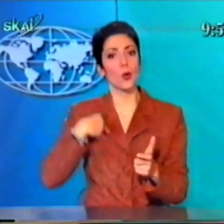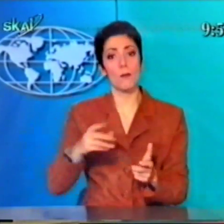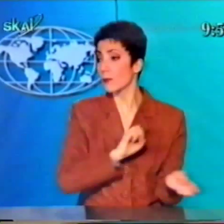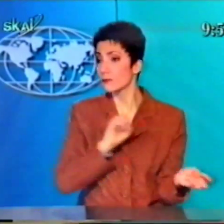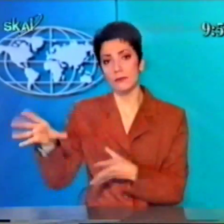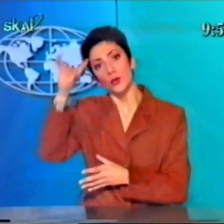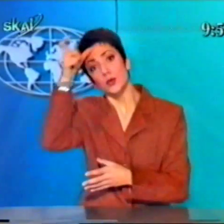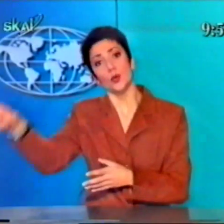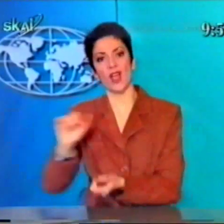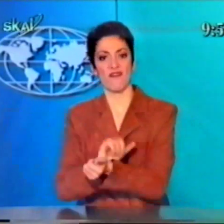και στην Ολλανδία.